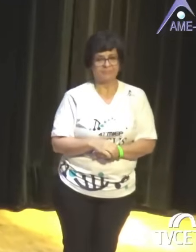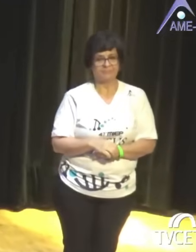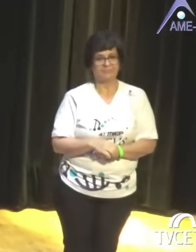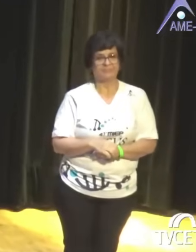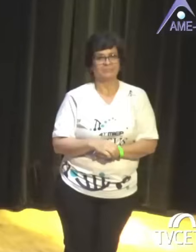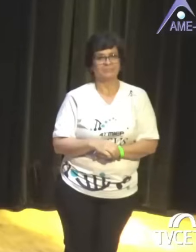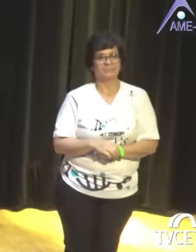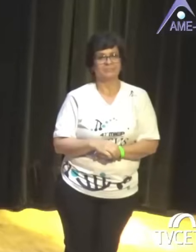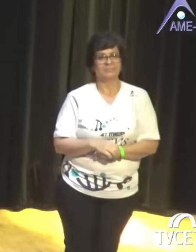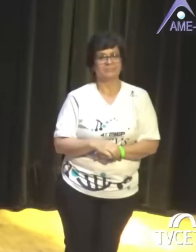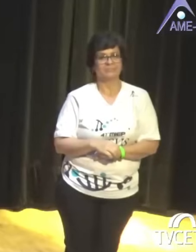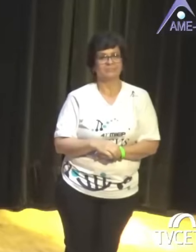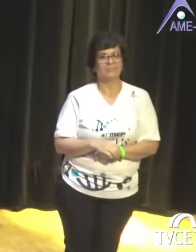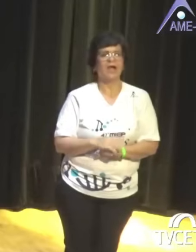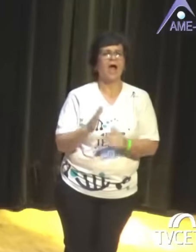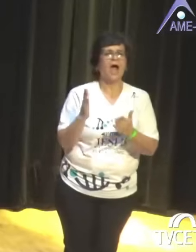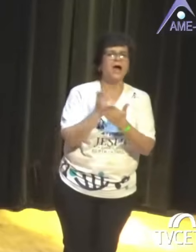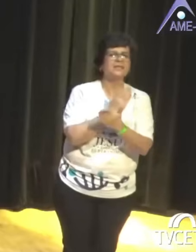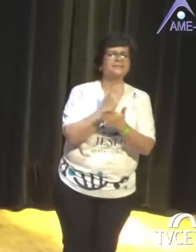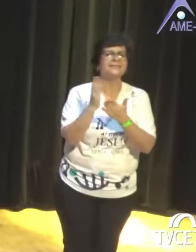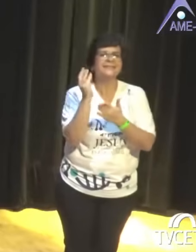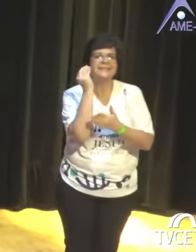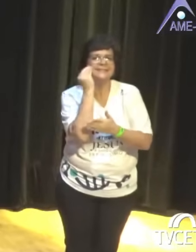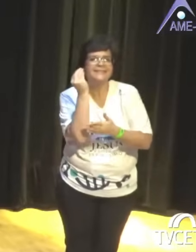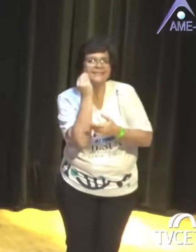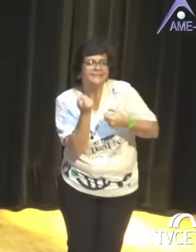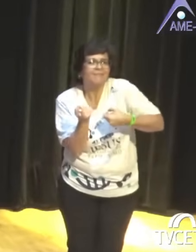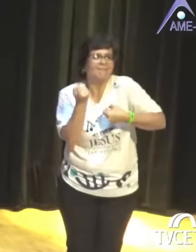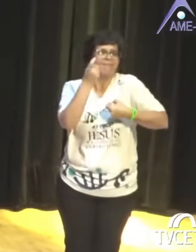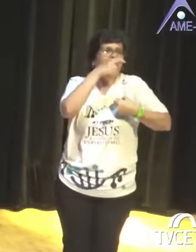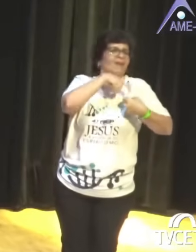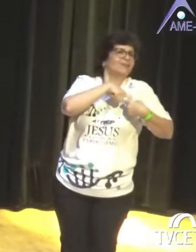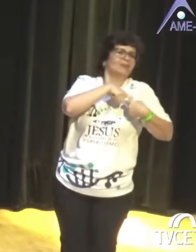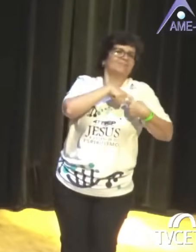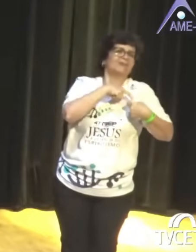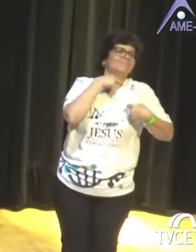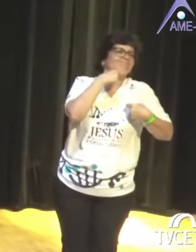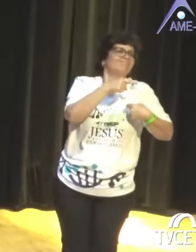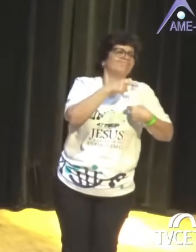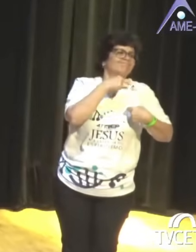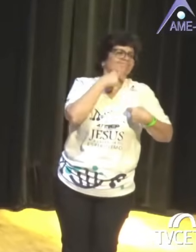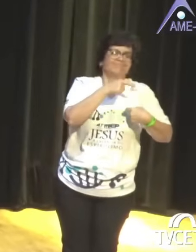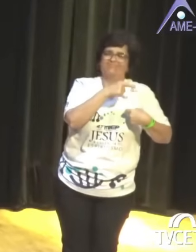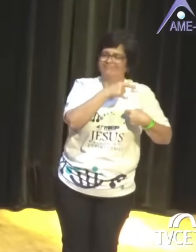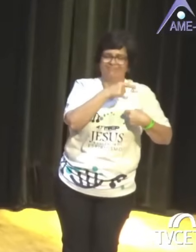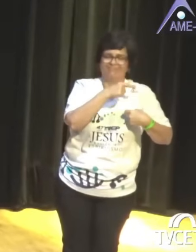pessoa eu às vezes até tento mas não